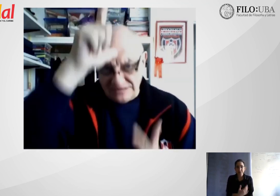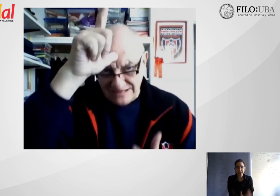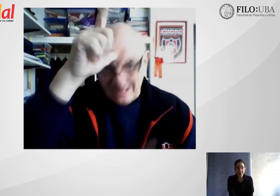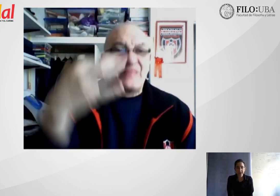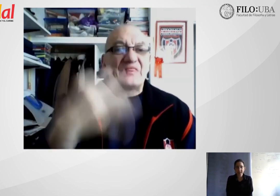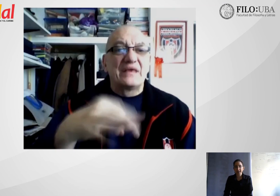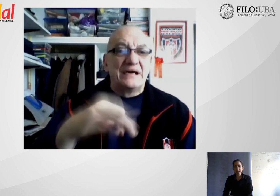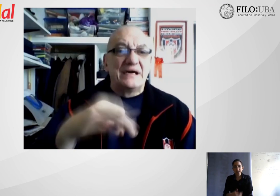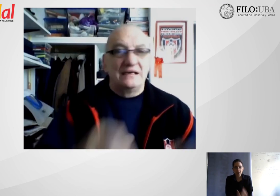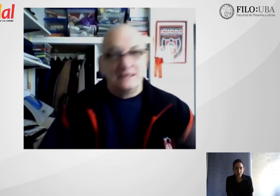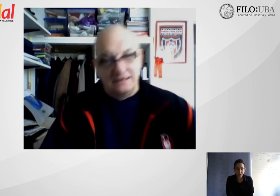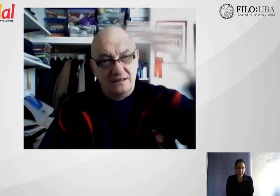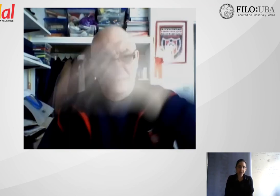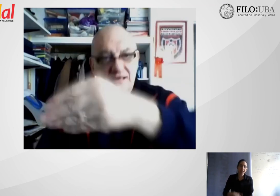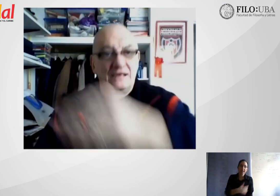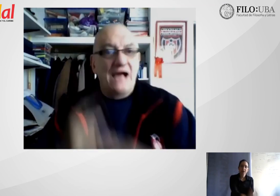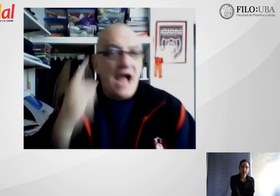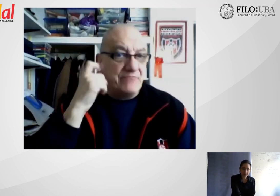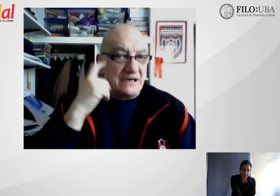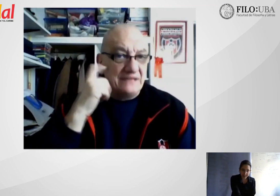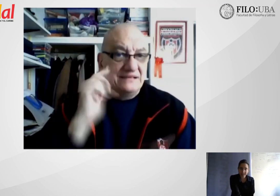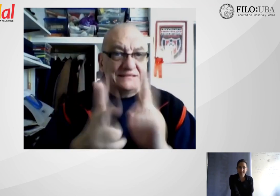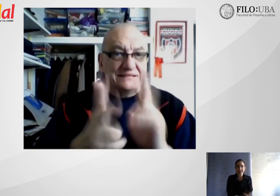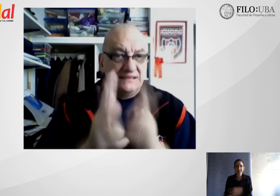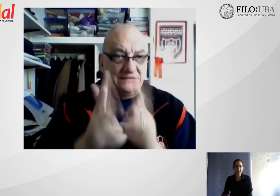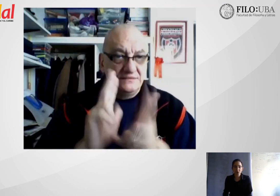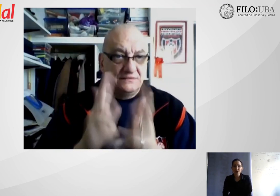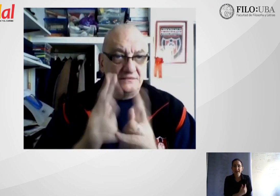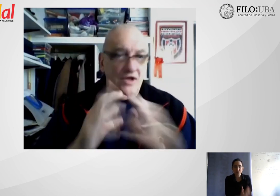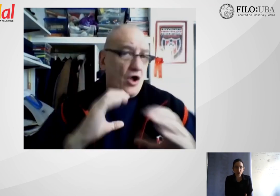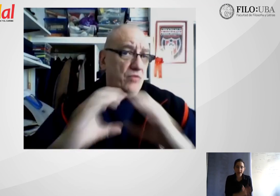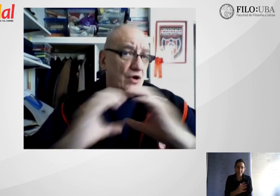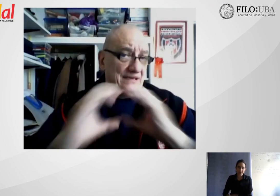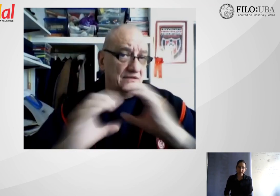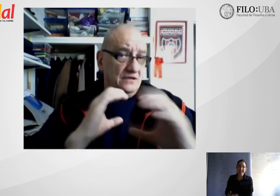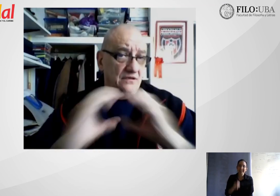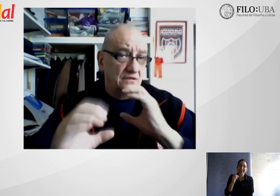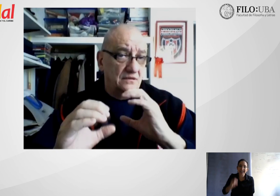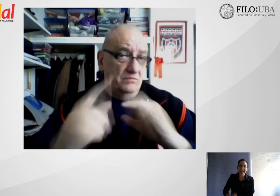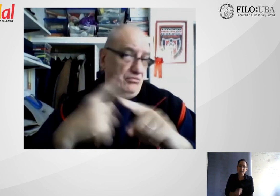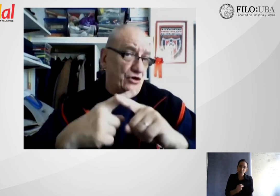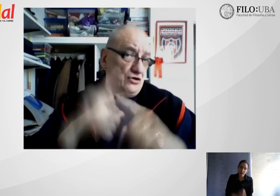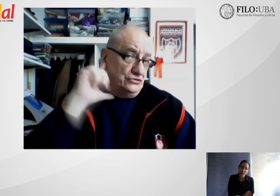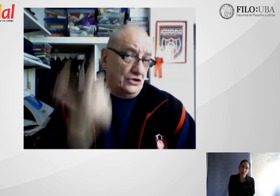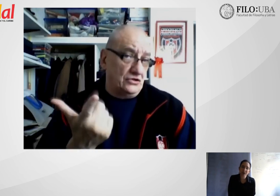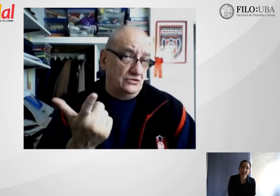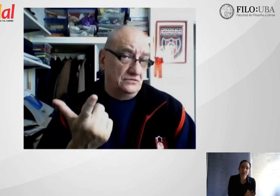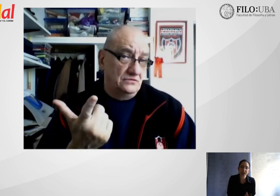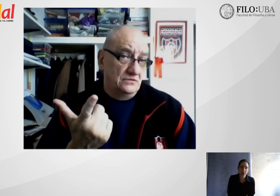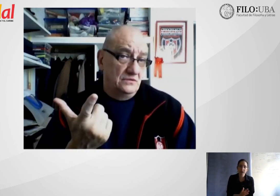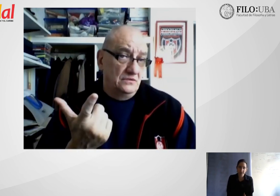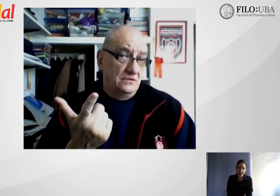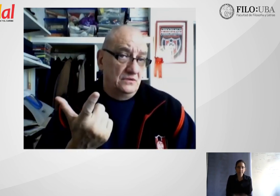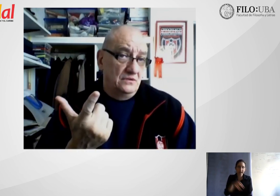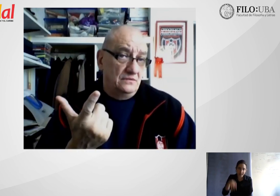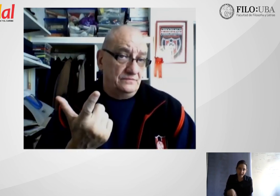de la municipalidad, los policías, los agentes de tránsito, que todas las personas tengan algún grado de comunicación en